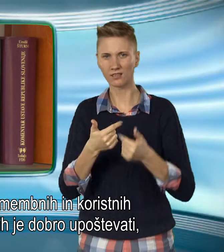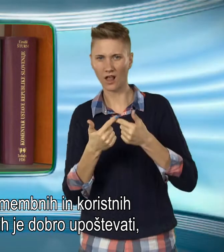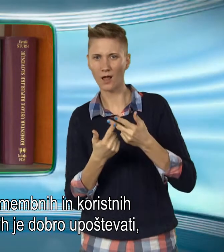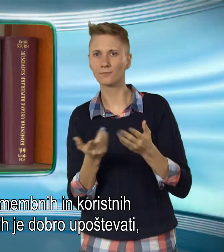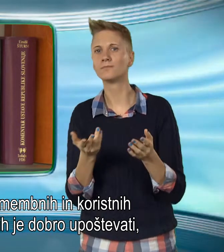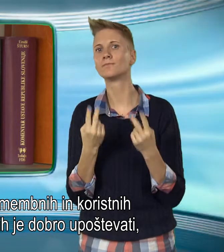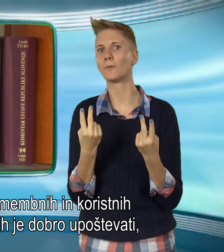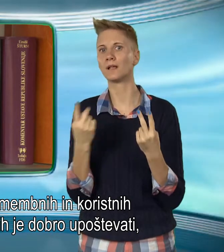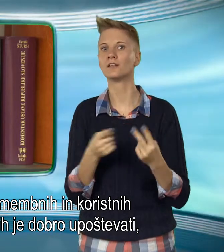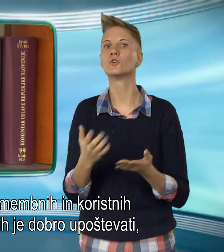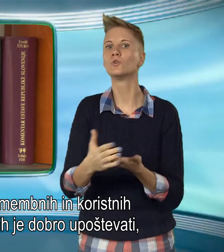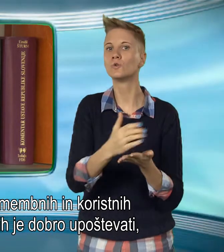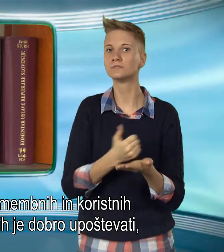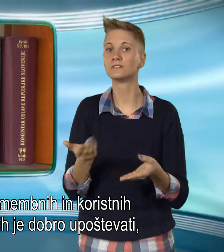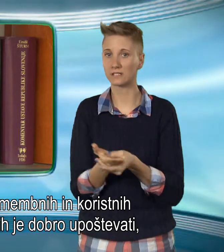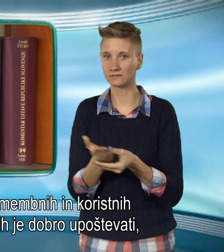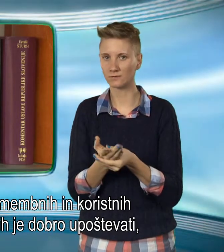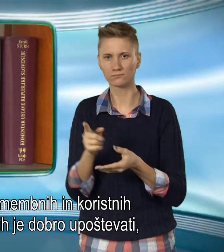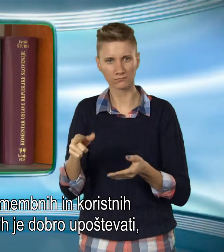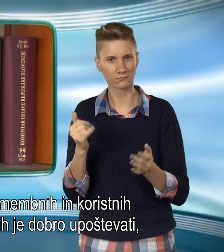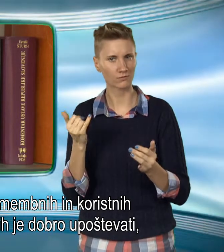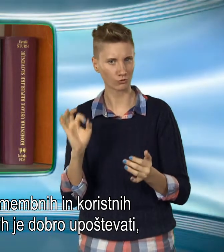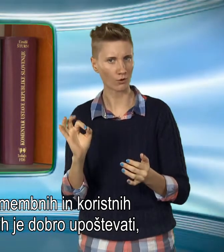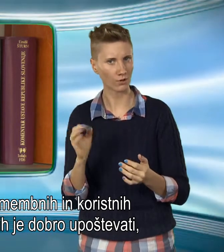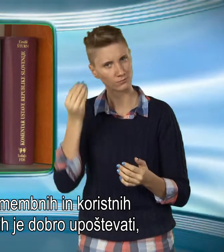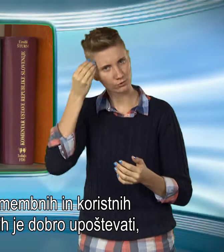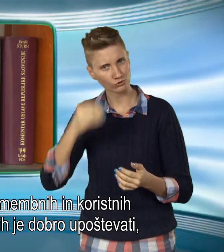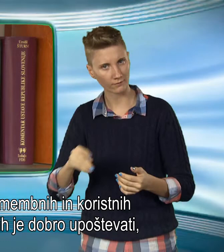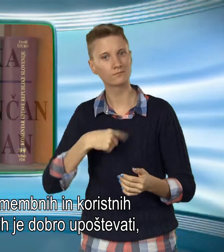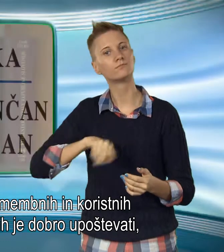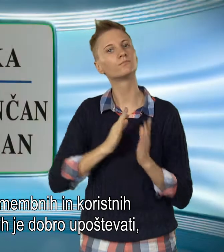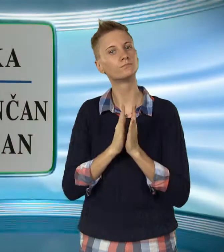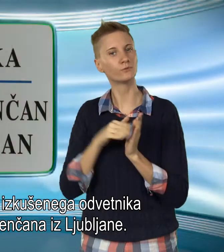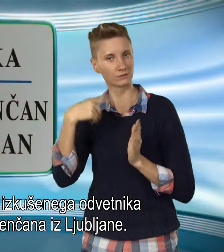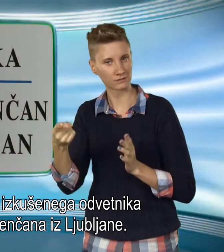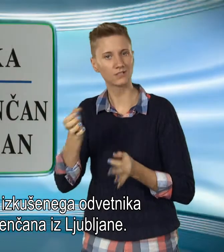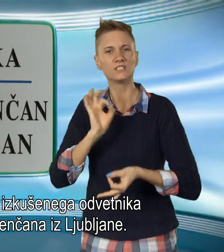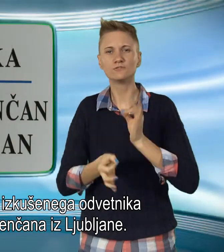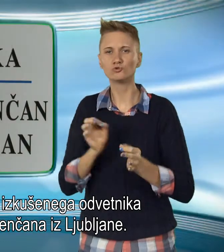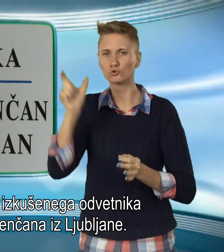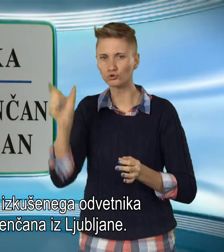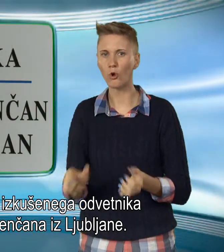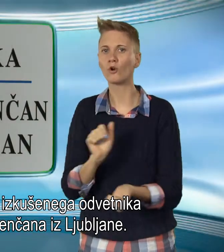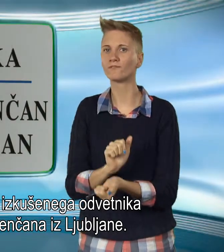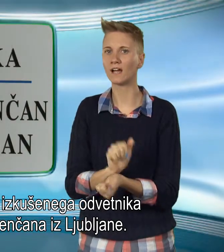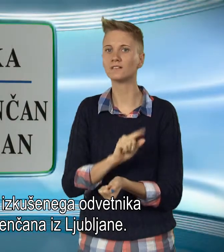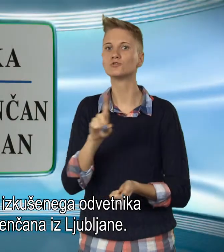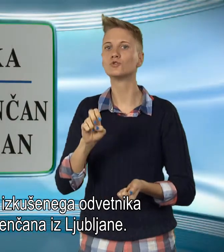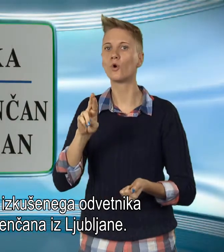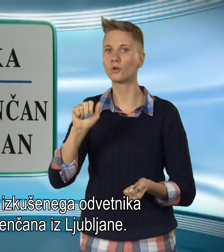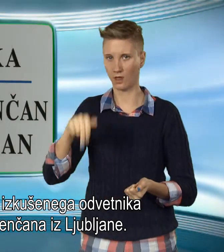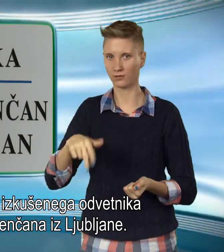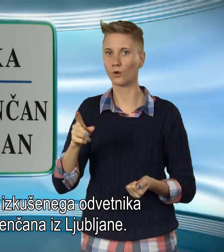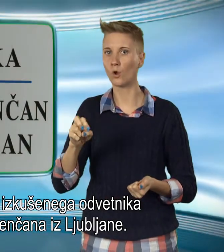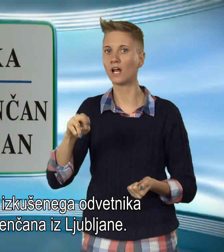Za nekaj pomembnih in koristnih nasvetov, ki jih je dobro upoštevati, smo prosili izkušenega odvetnika